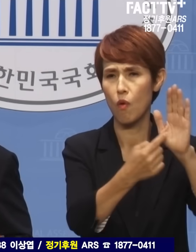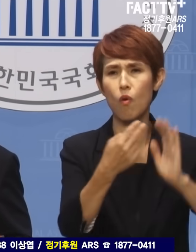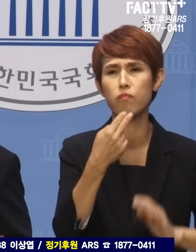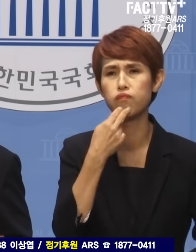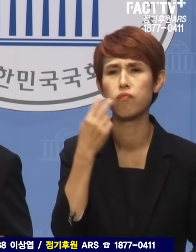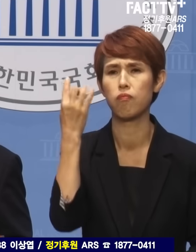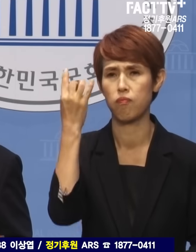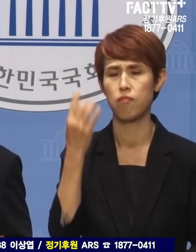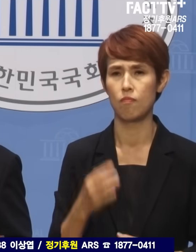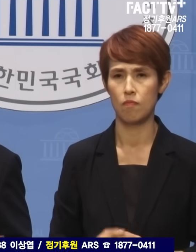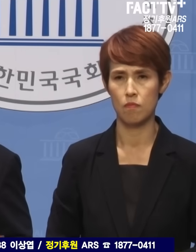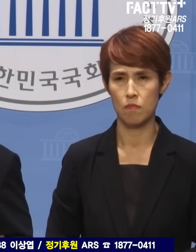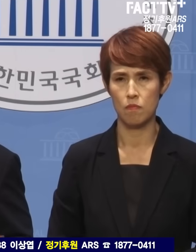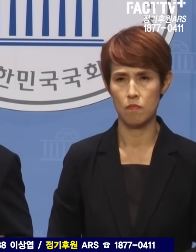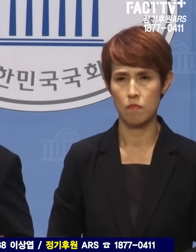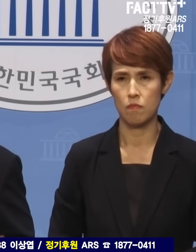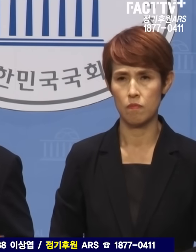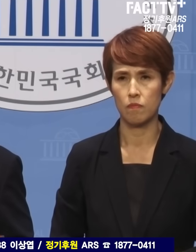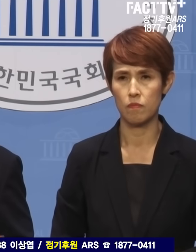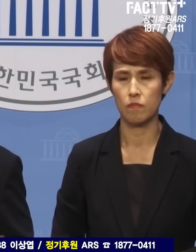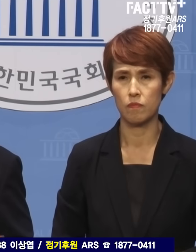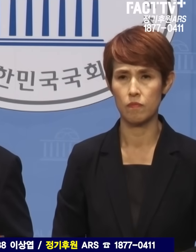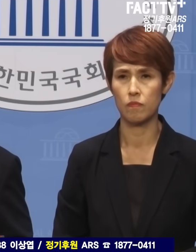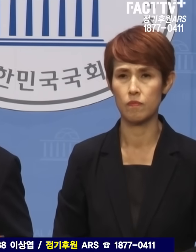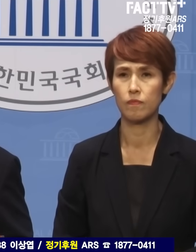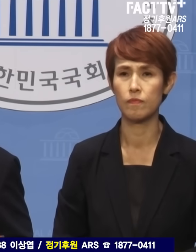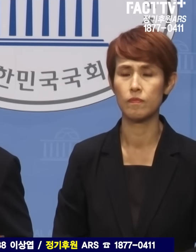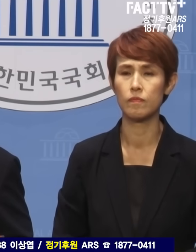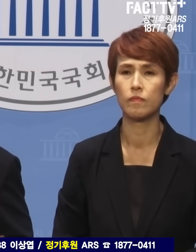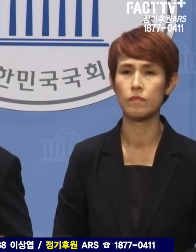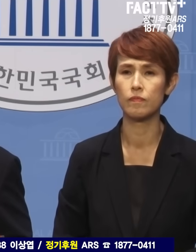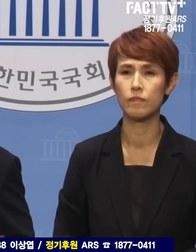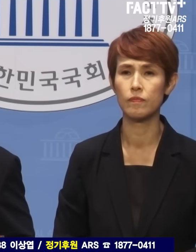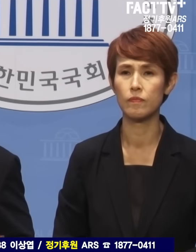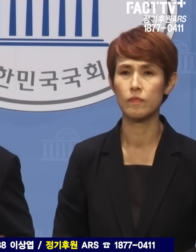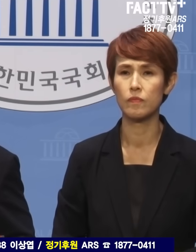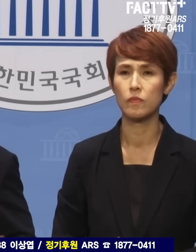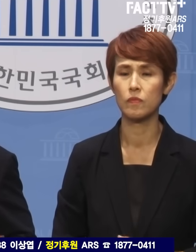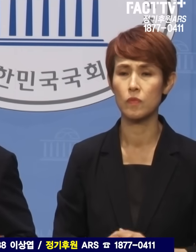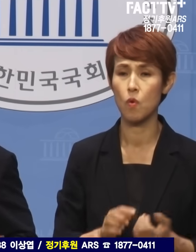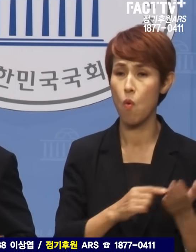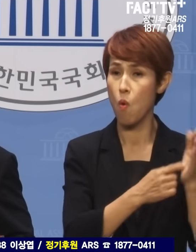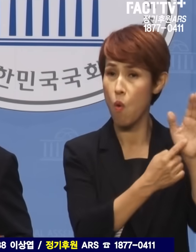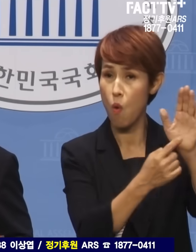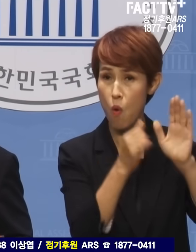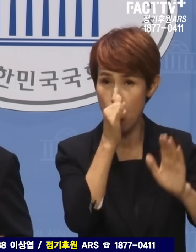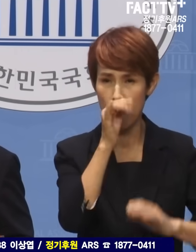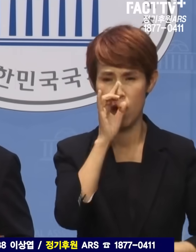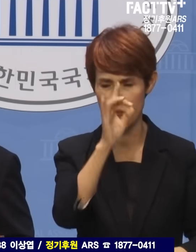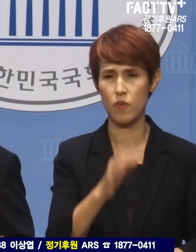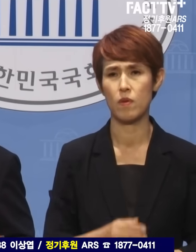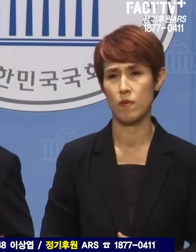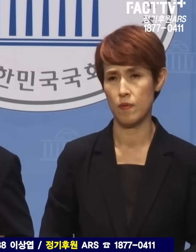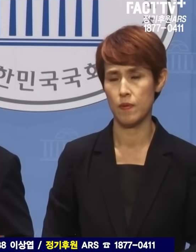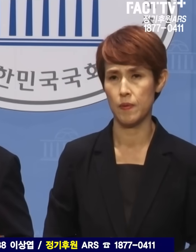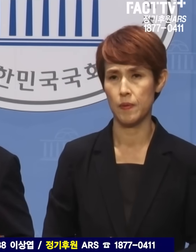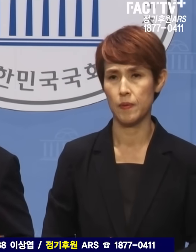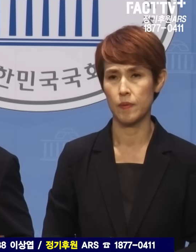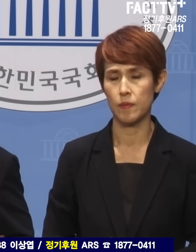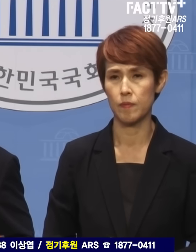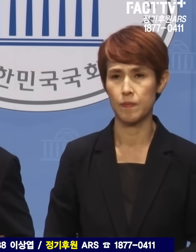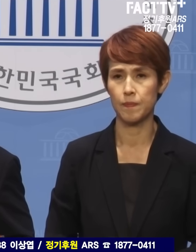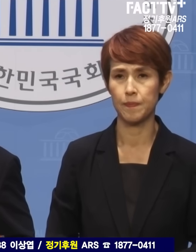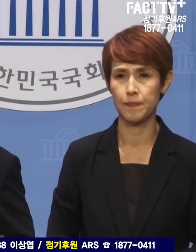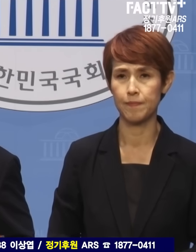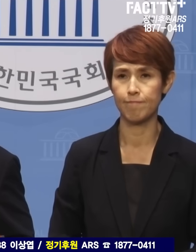않습니다 그것은 정권의 이익 차원에서 다루어져야 할 문제이죠 공개적으로 언급하는 것은 건물입니다 그럼에도